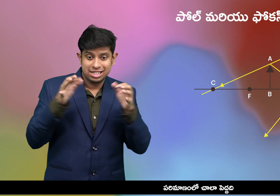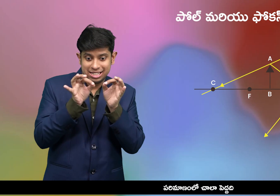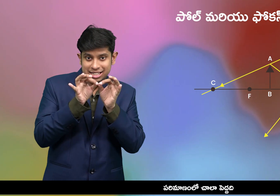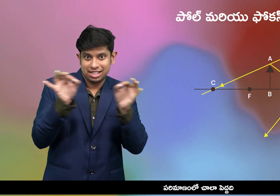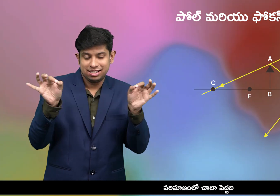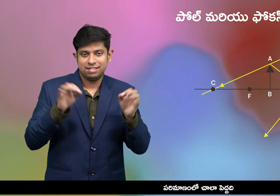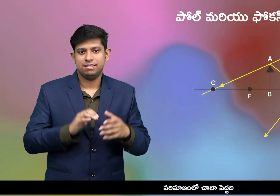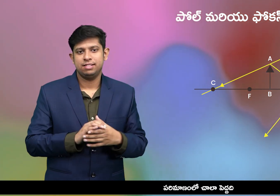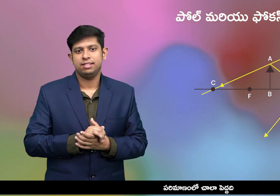పరిమాణంలో చాలా పెద్దది.